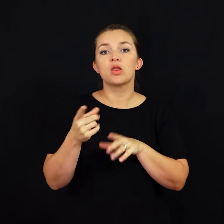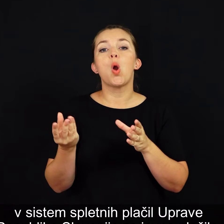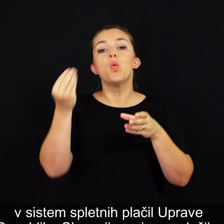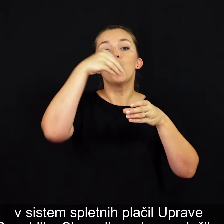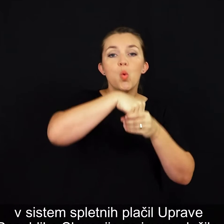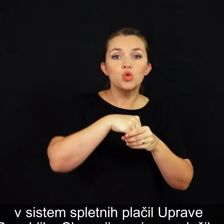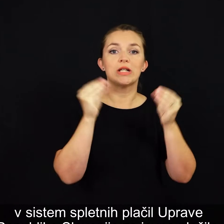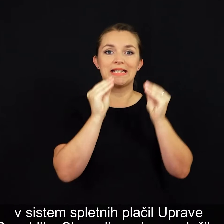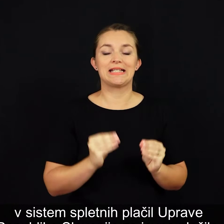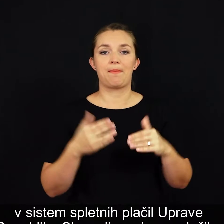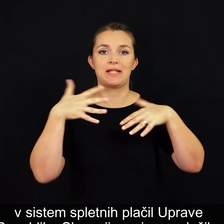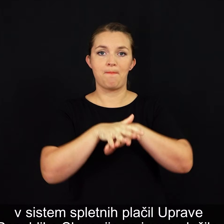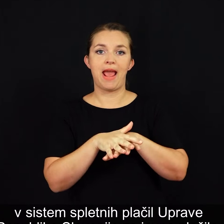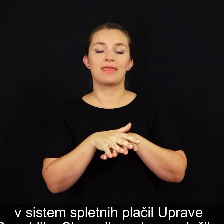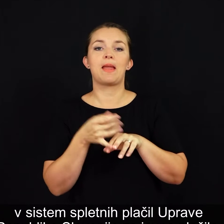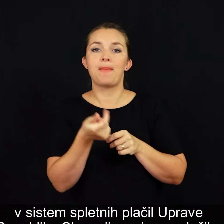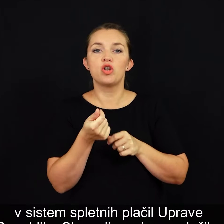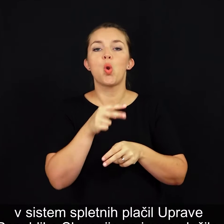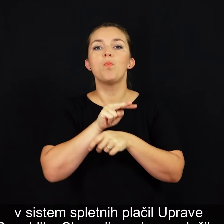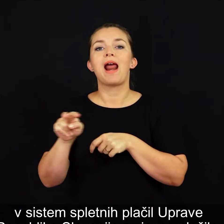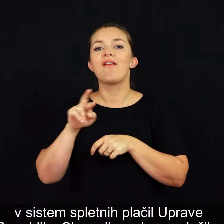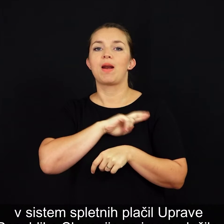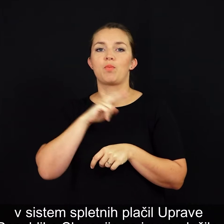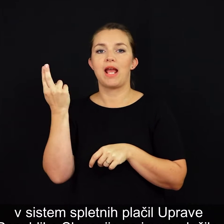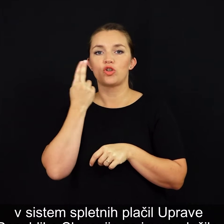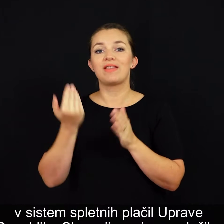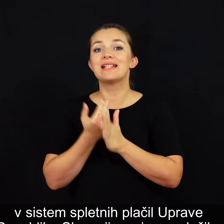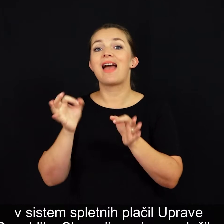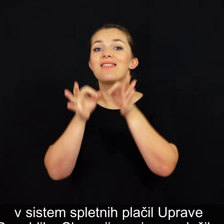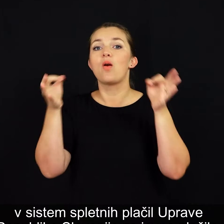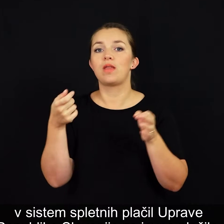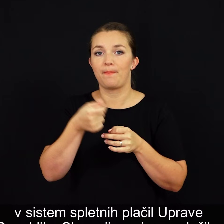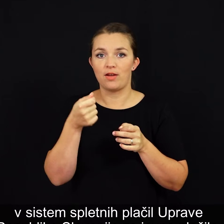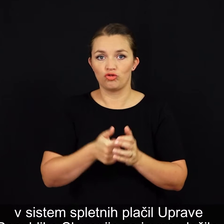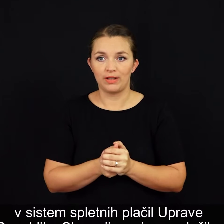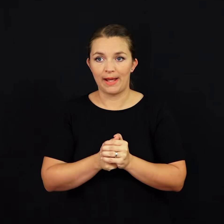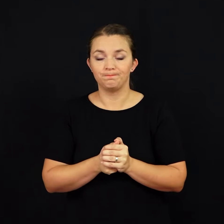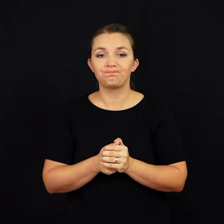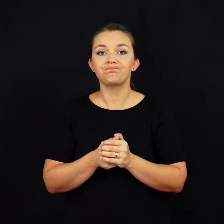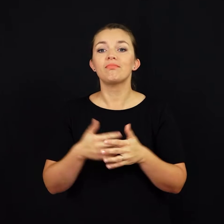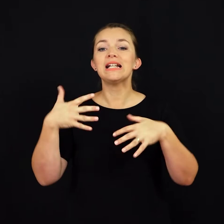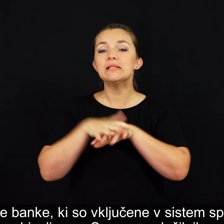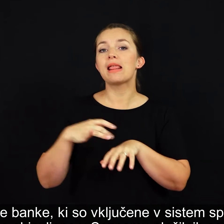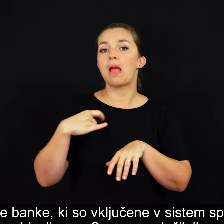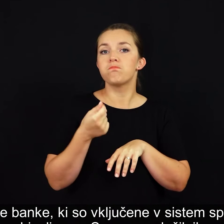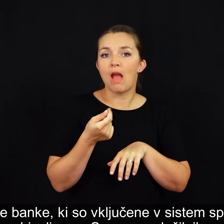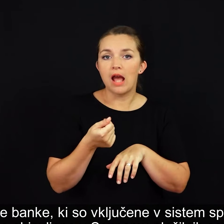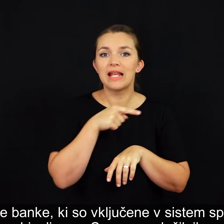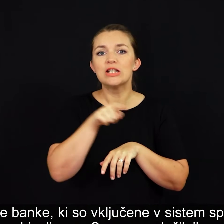sistem spletnih plačil Uprave Republike Slovenije za javna plačila. Spletne banke, ki so